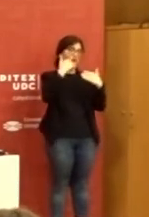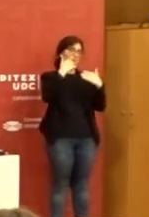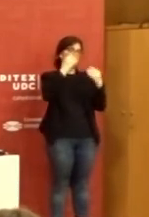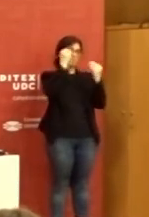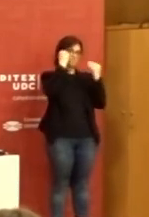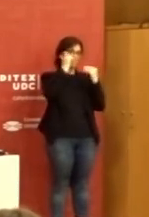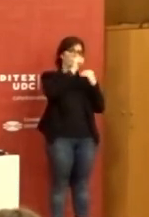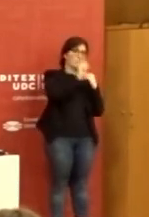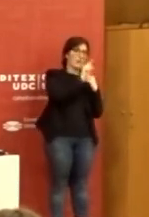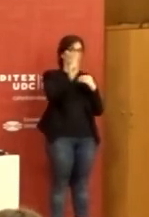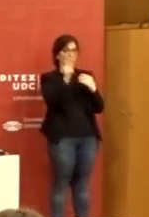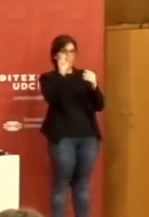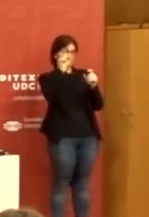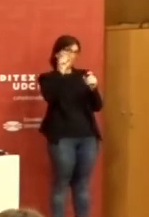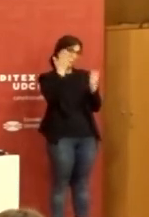primaria y secundaria, ¿no?